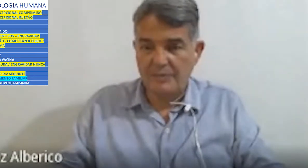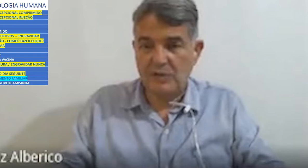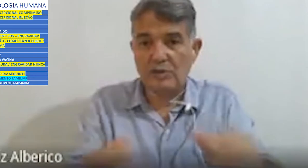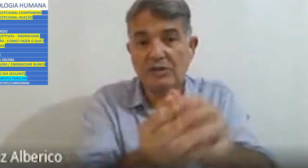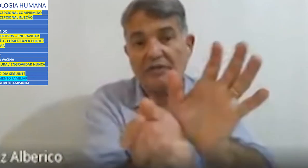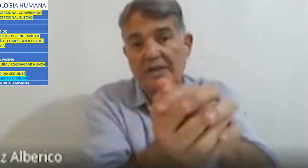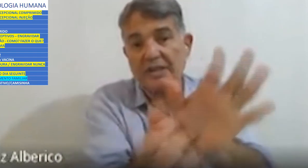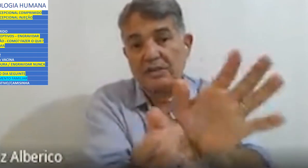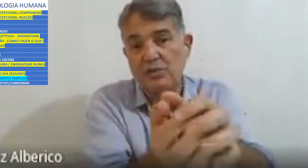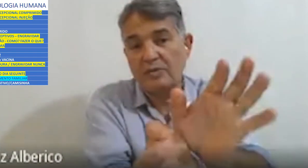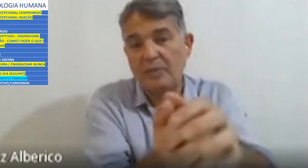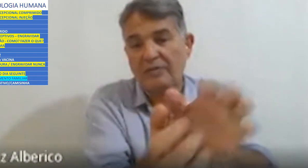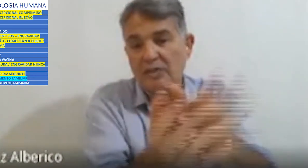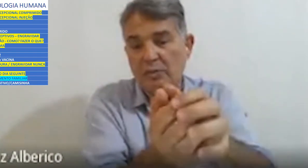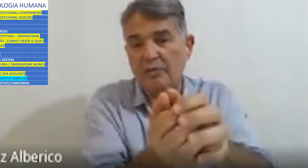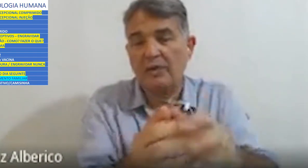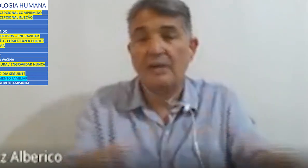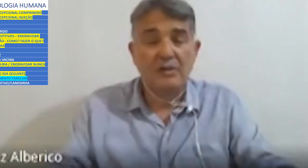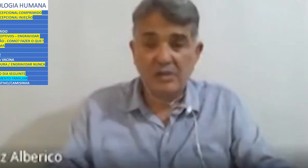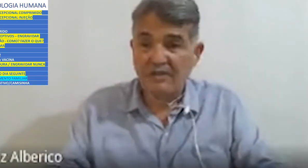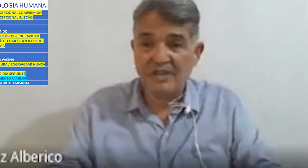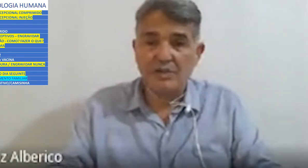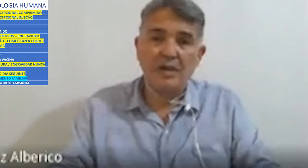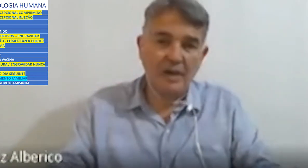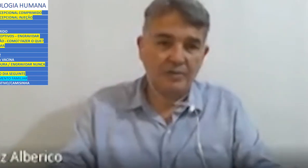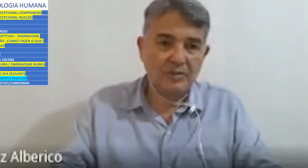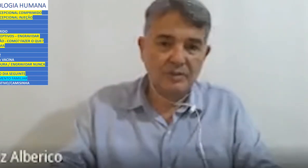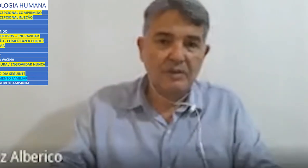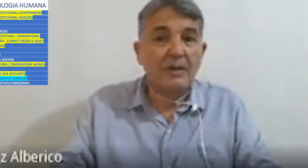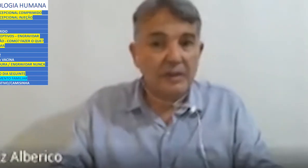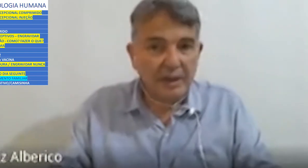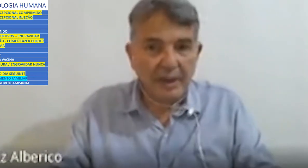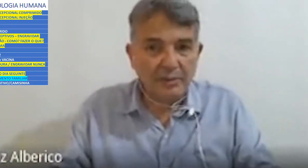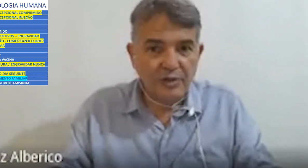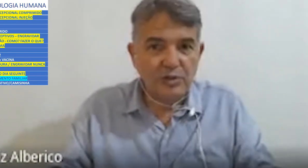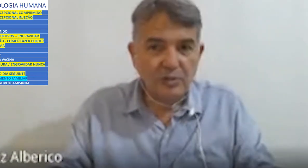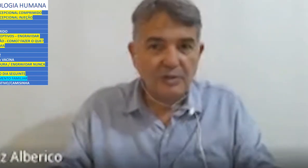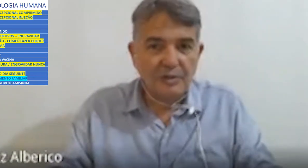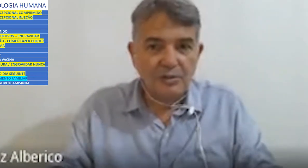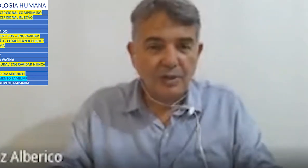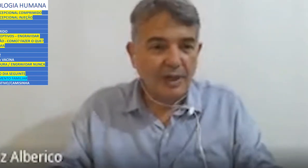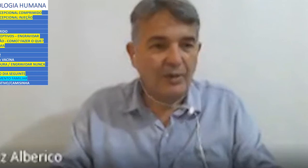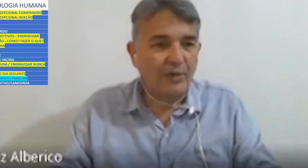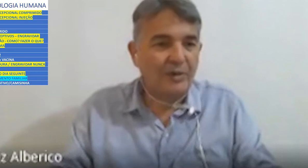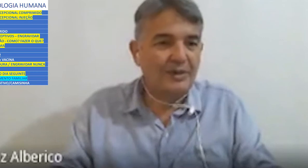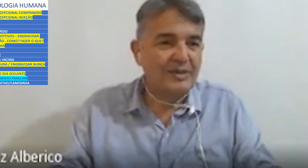Então, se você faz isso para fazer o movimento, você está fazendo errado. E está lá o vídeo do cara colocando dessa